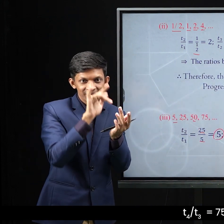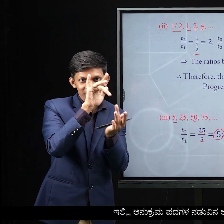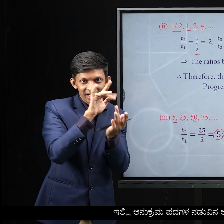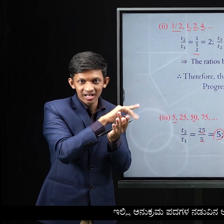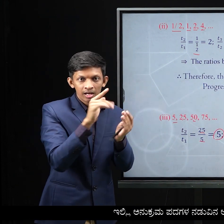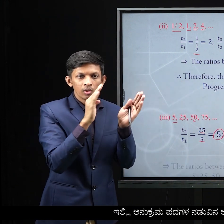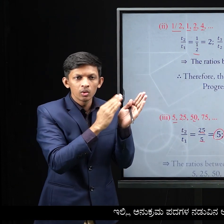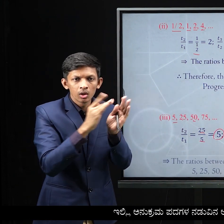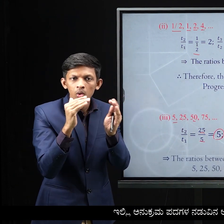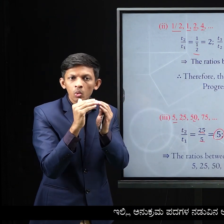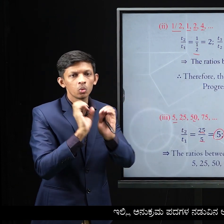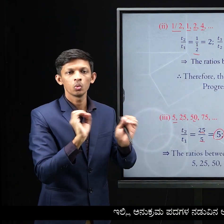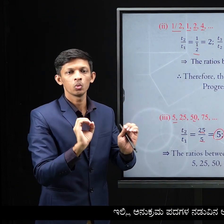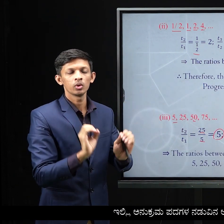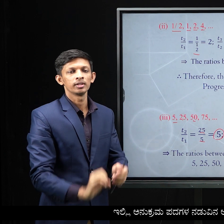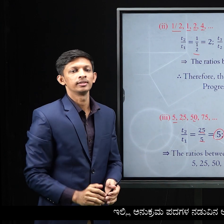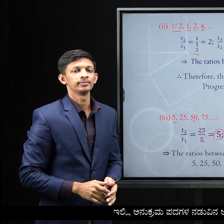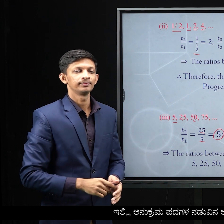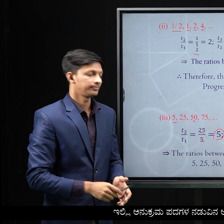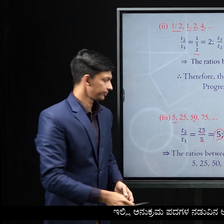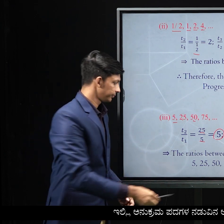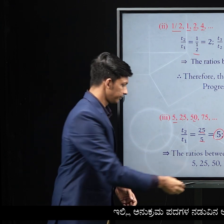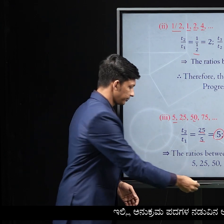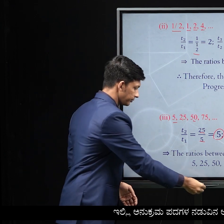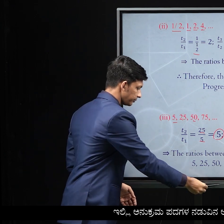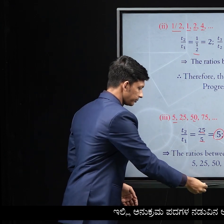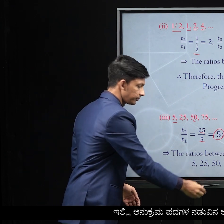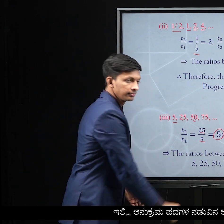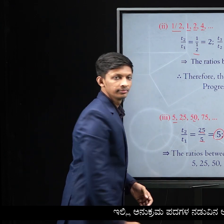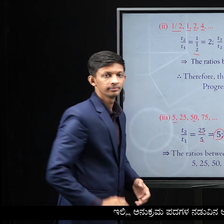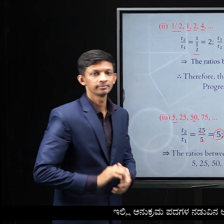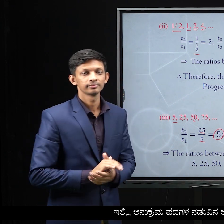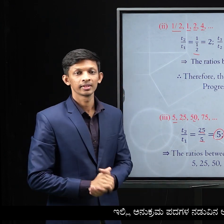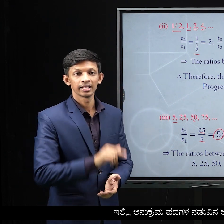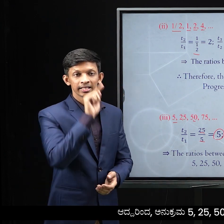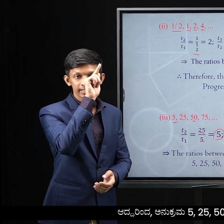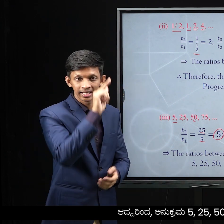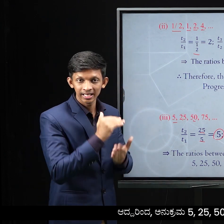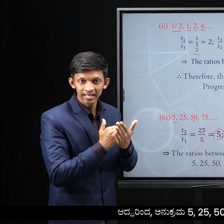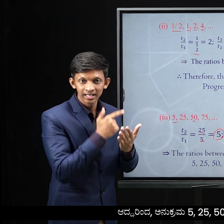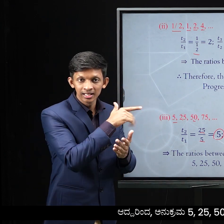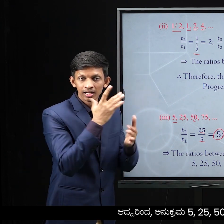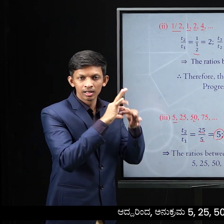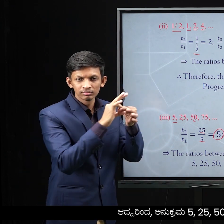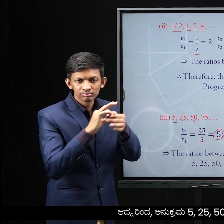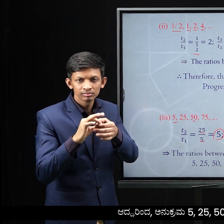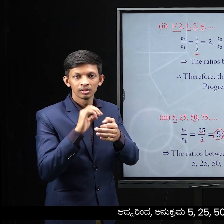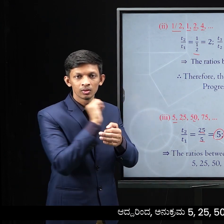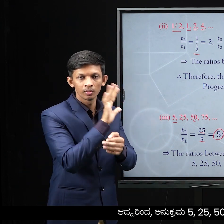ಇಲ್ಲಿ ಅನುಕ್ರಮ ಪದಗಳ ನಡುವಿನ ಅನುಪಾತಗಳು ಸಮಾನವಾಗಿರುವುದಿಲ್ಲ. ಆದ್ದರಿಂದ ಅನುಕ್ರಮ 5,